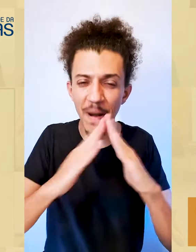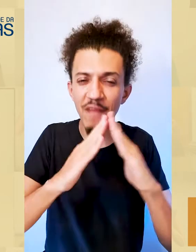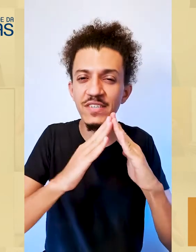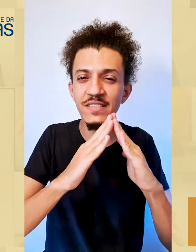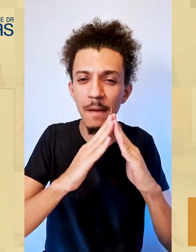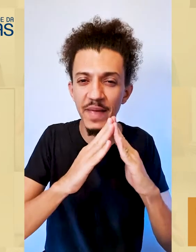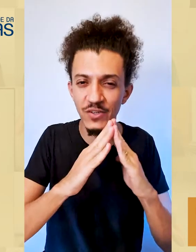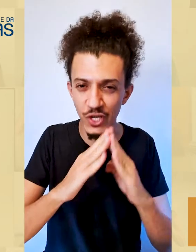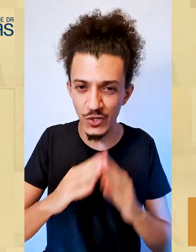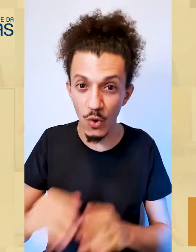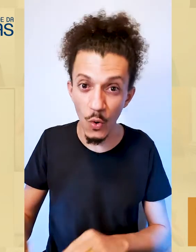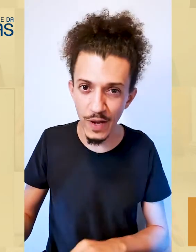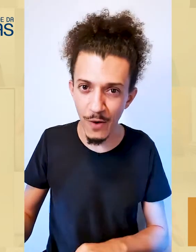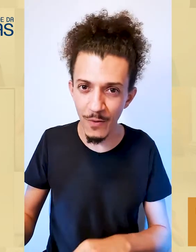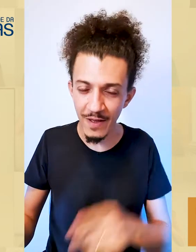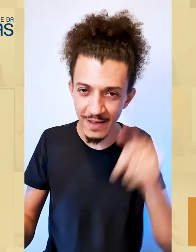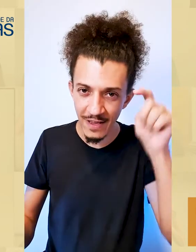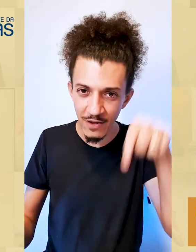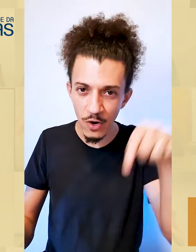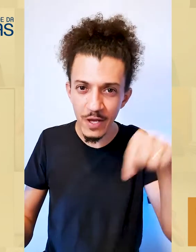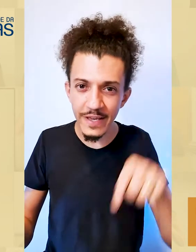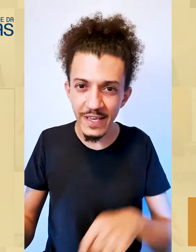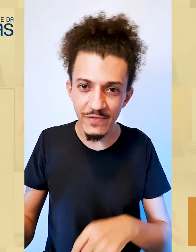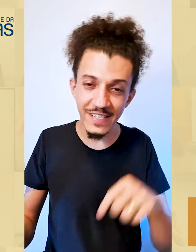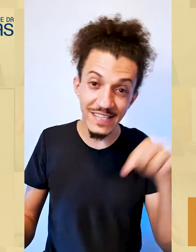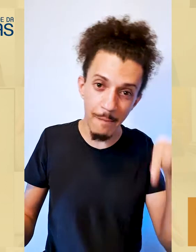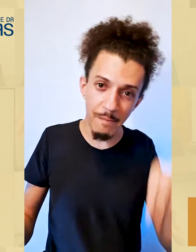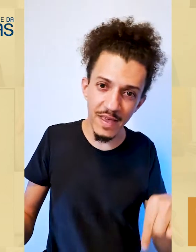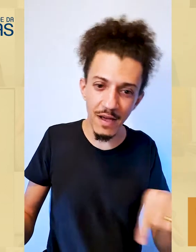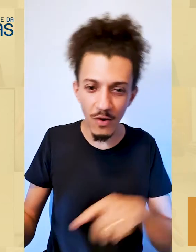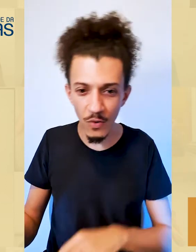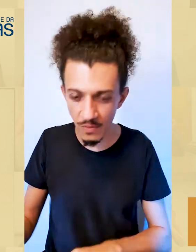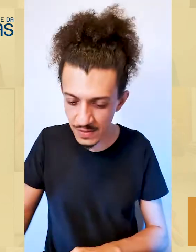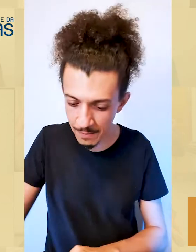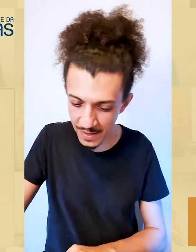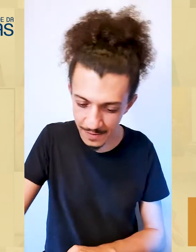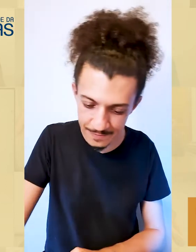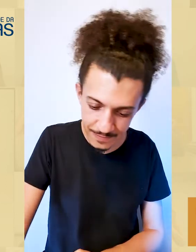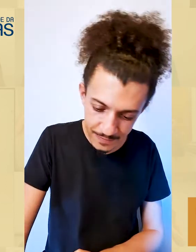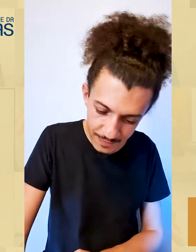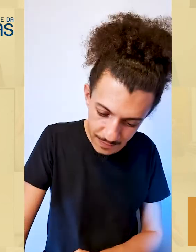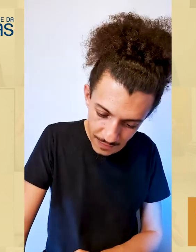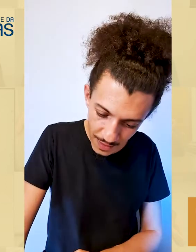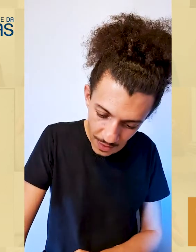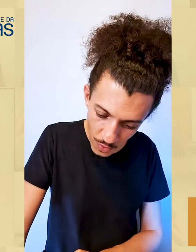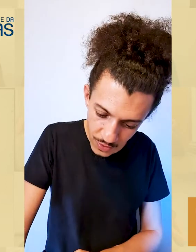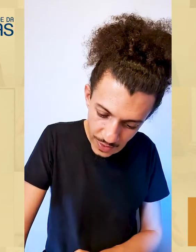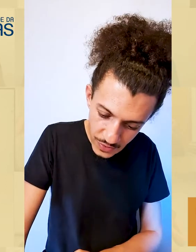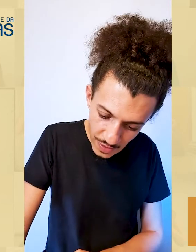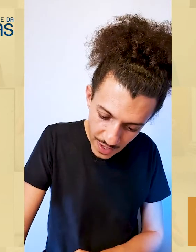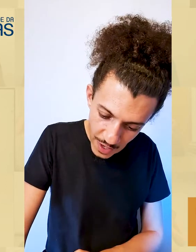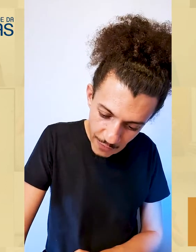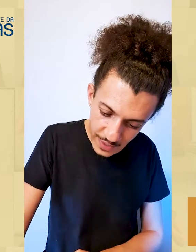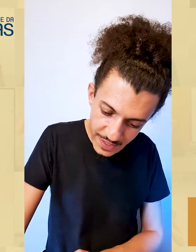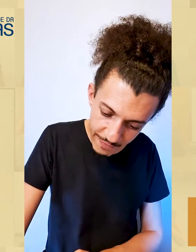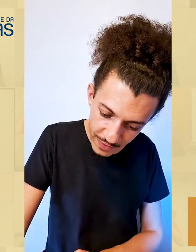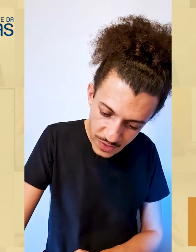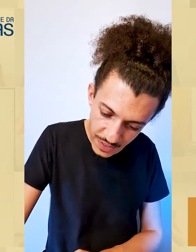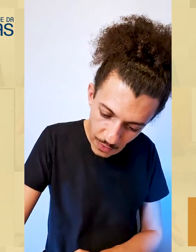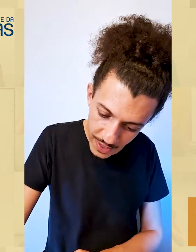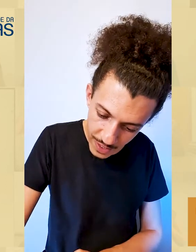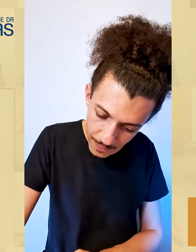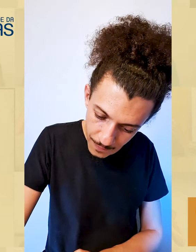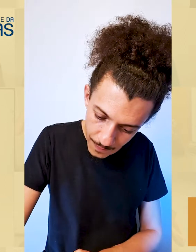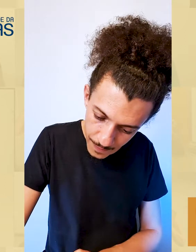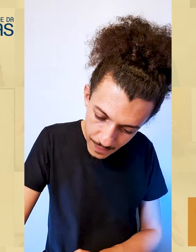de acampar. Você sabia disso ou não? Coloca aqui se você sabia ou não sabia. Enquanto isso, eu vou escrevendo o